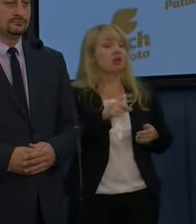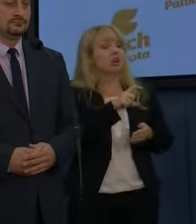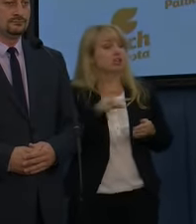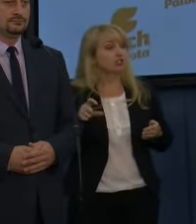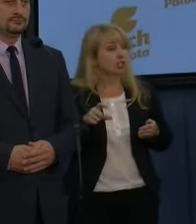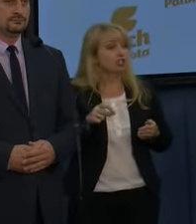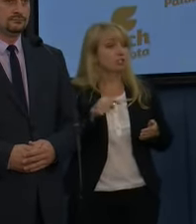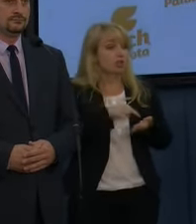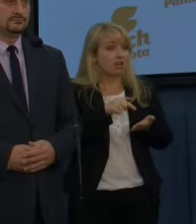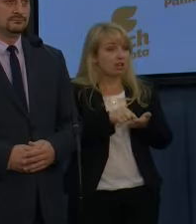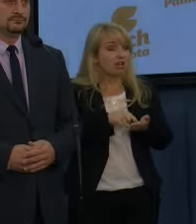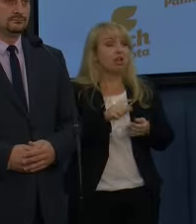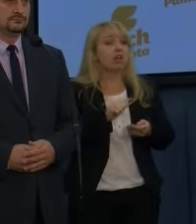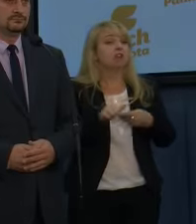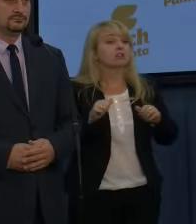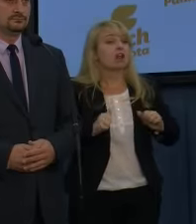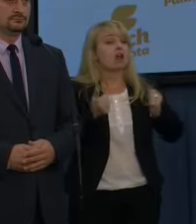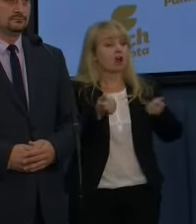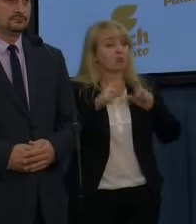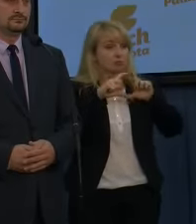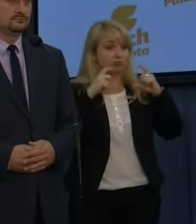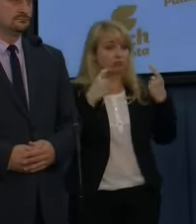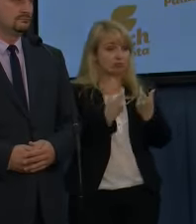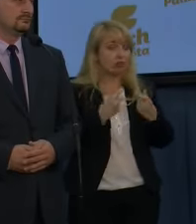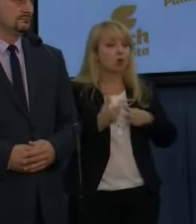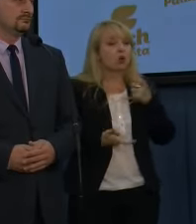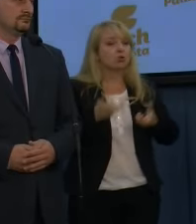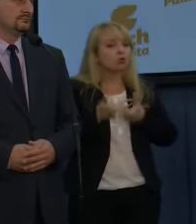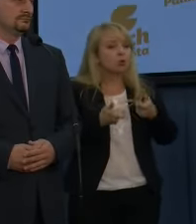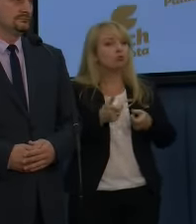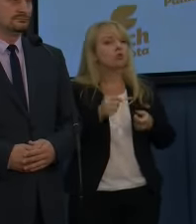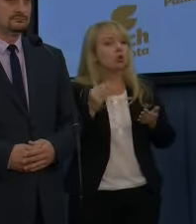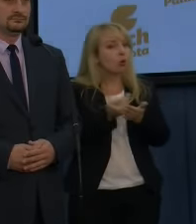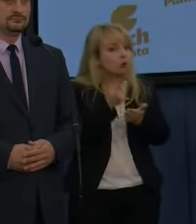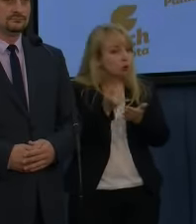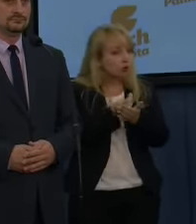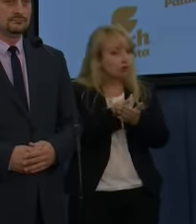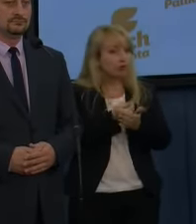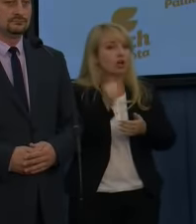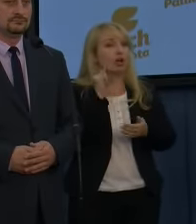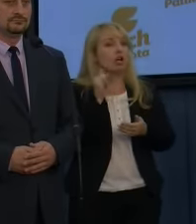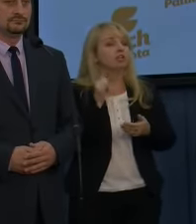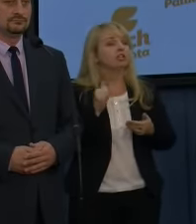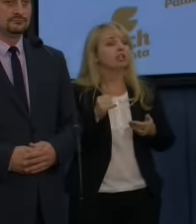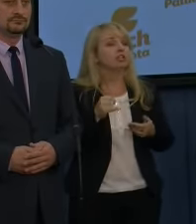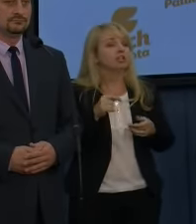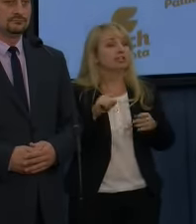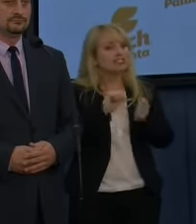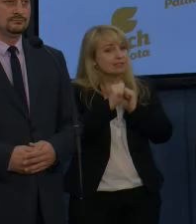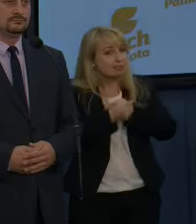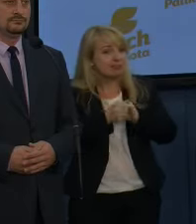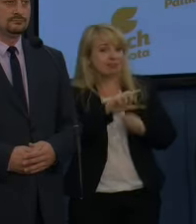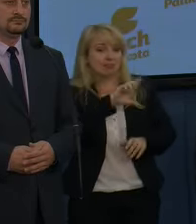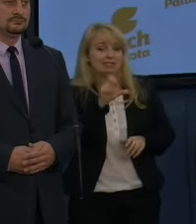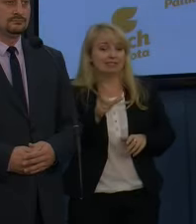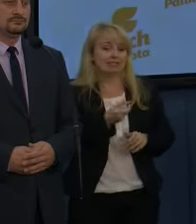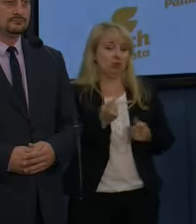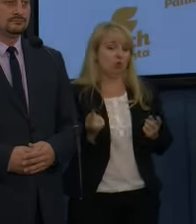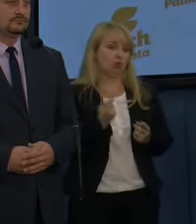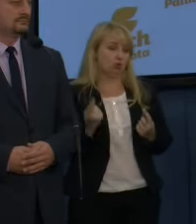żeby parlamentarzyści wyciągnęli konsekwencje z sytuacji i ze skutków